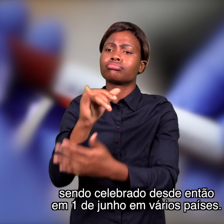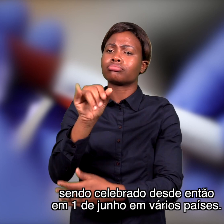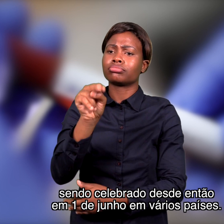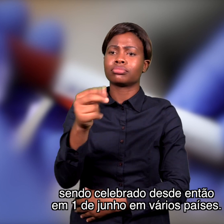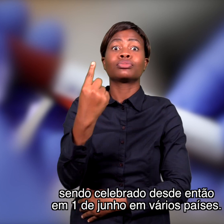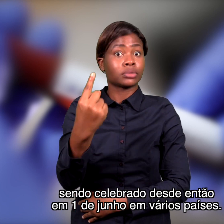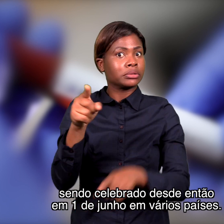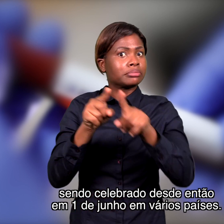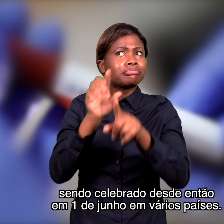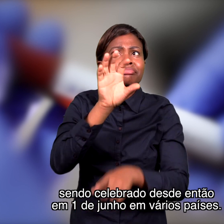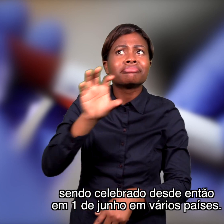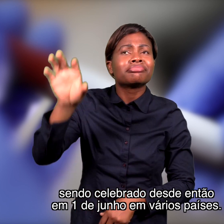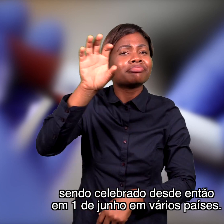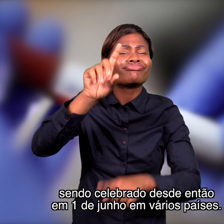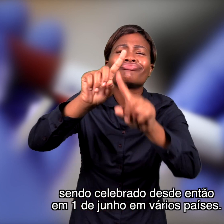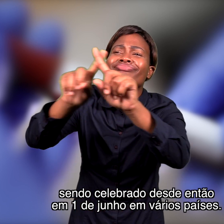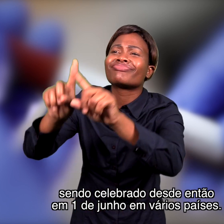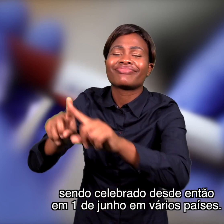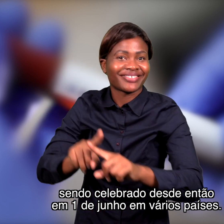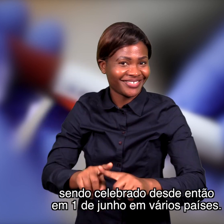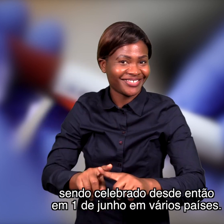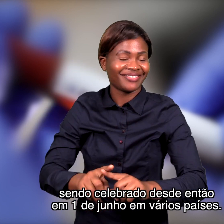sendo celebrada desde então em 1 de junho em vários países.